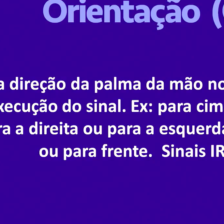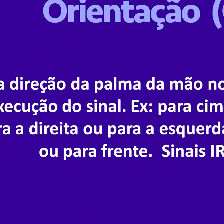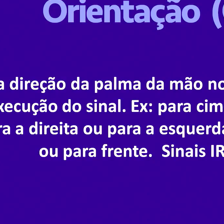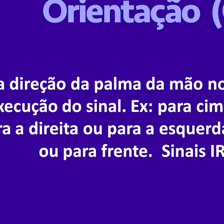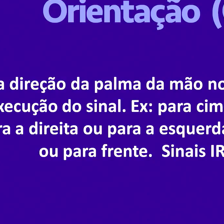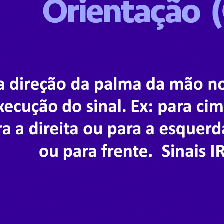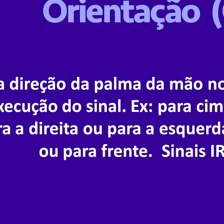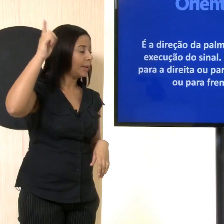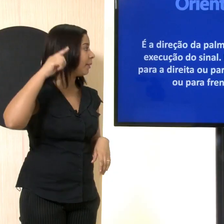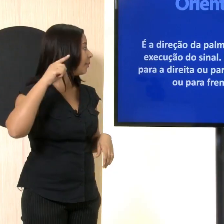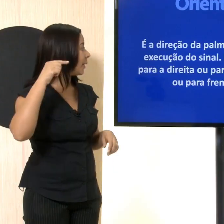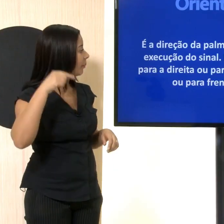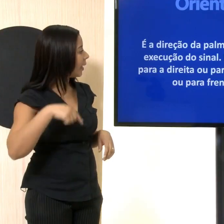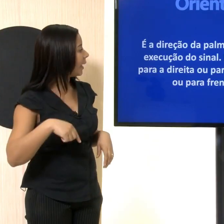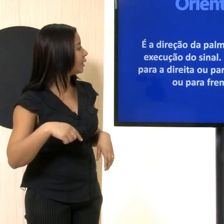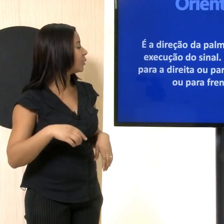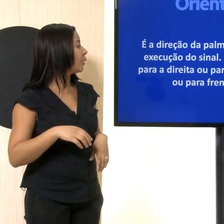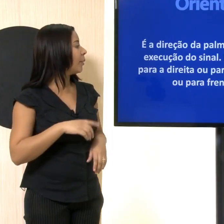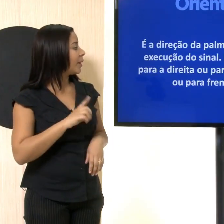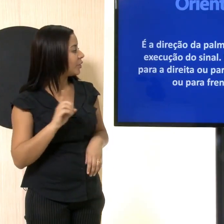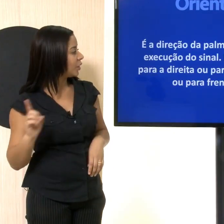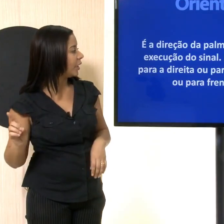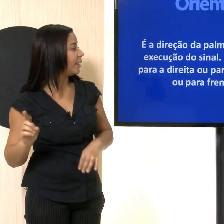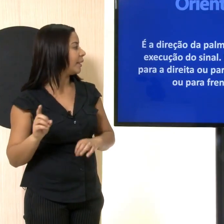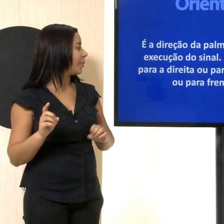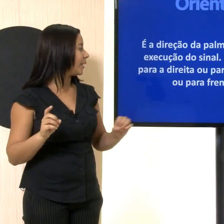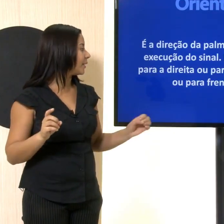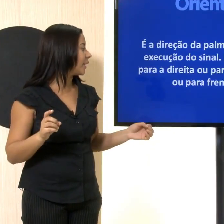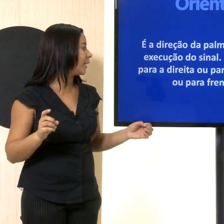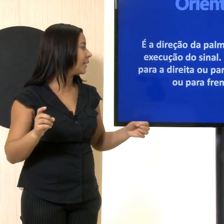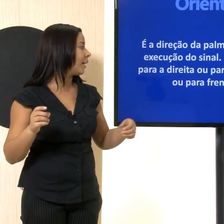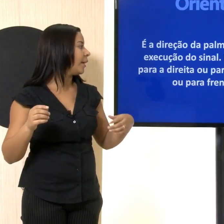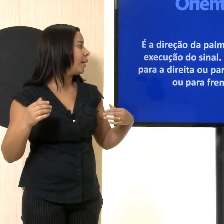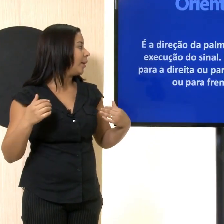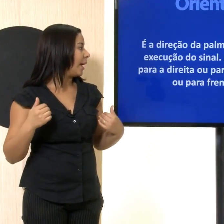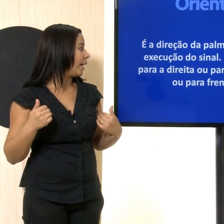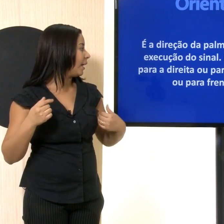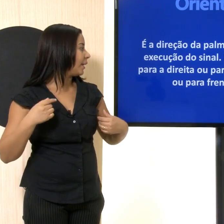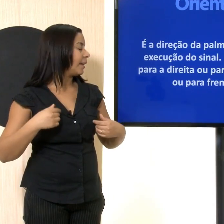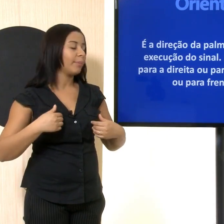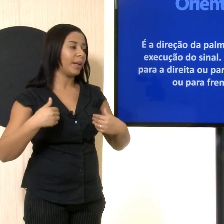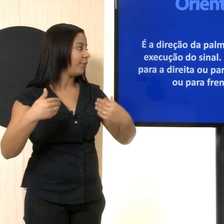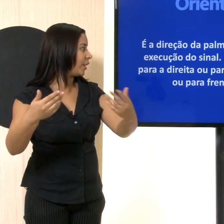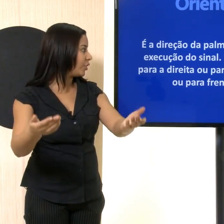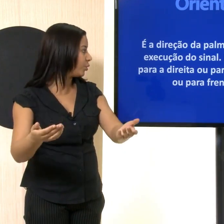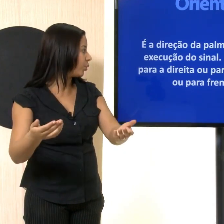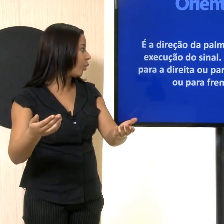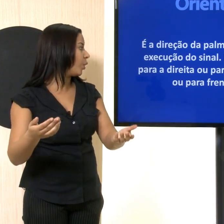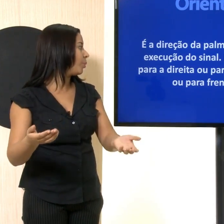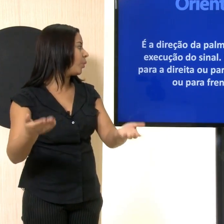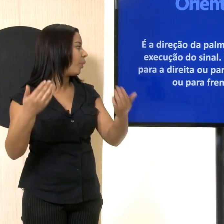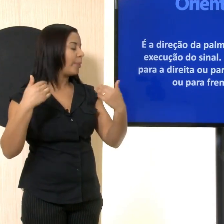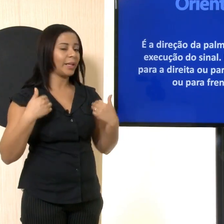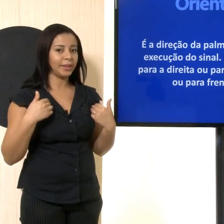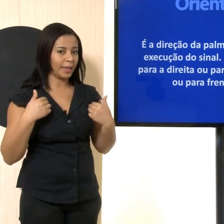feito para cima, para baixo, para a direita, para a esquerda, para frente do corpo ou para